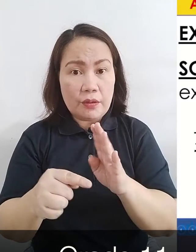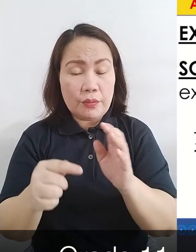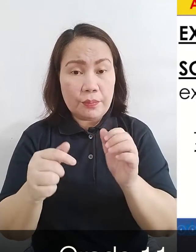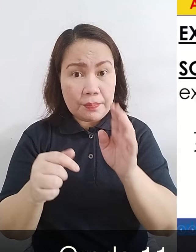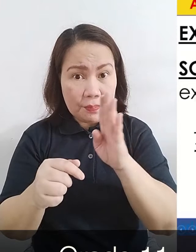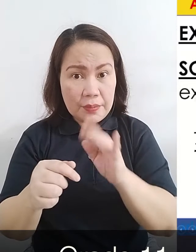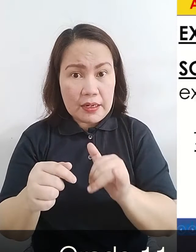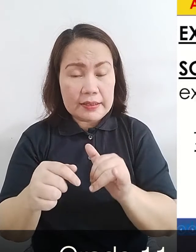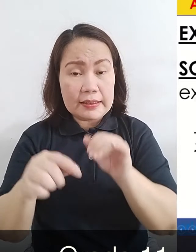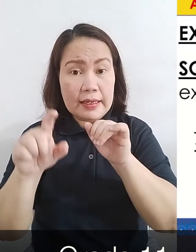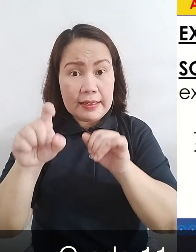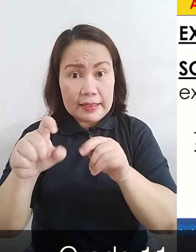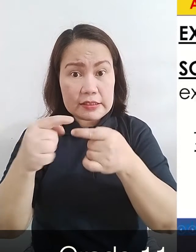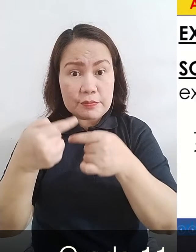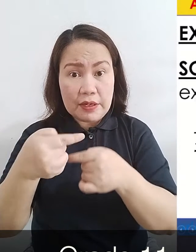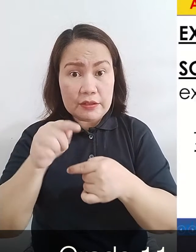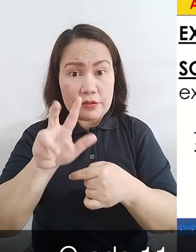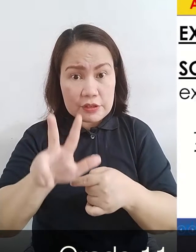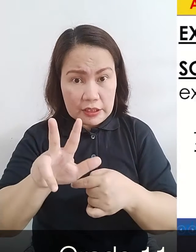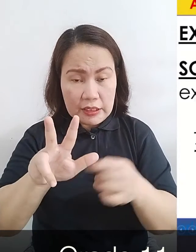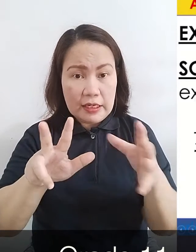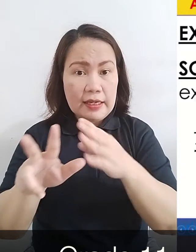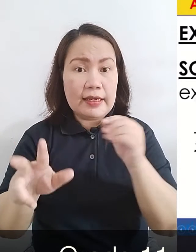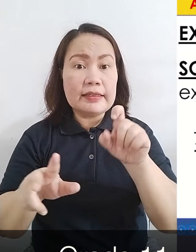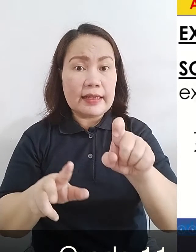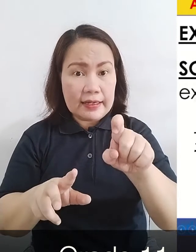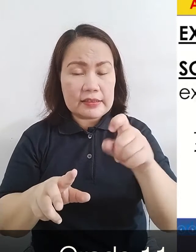Okay. Makinig mabuti.